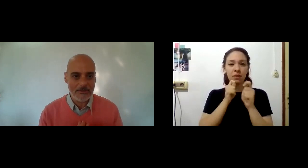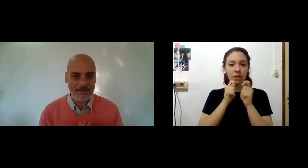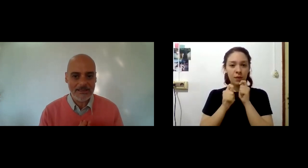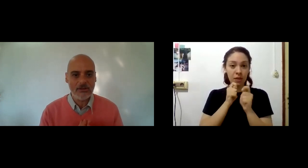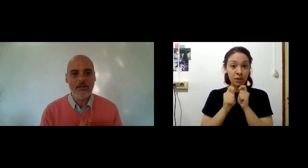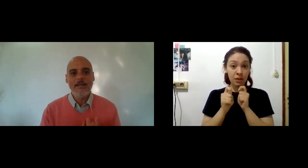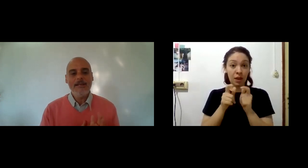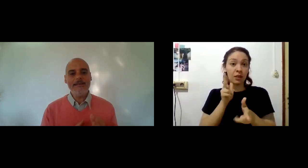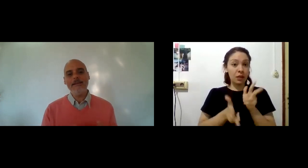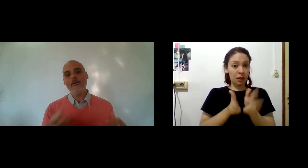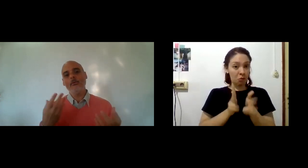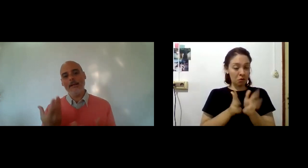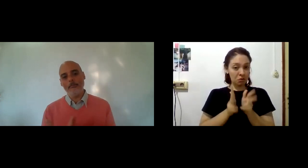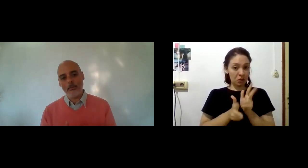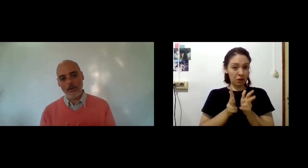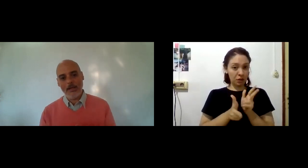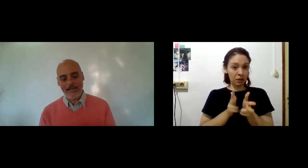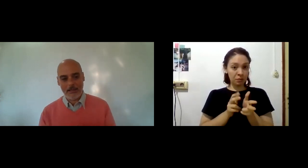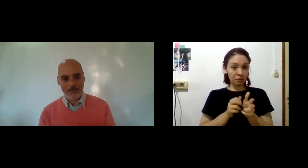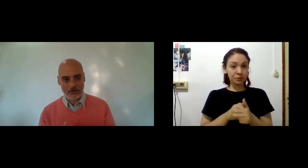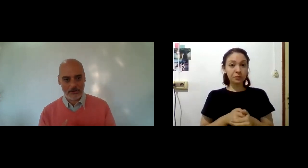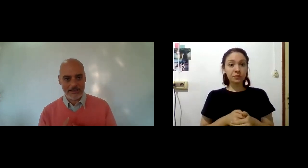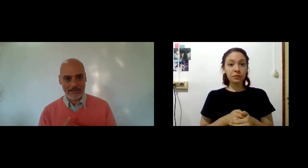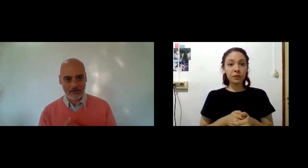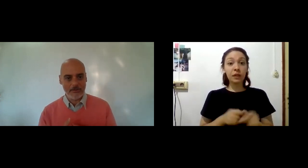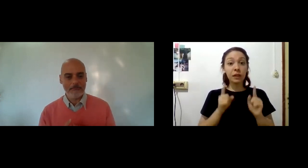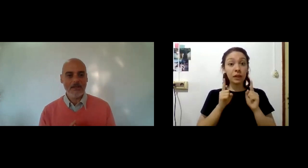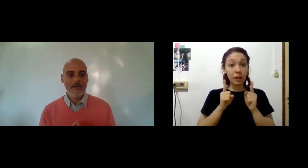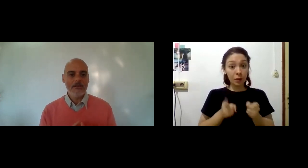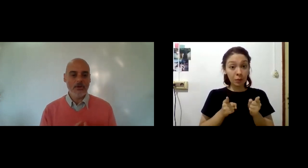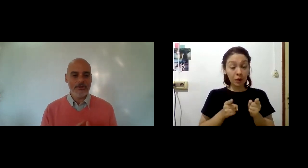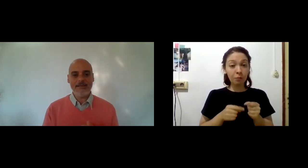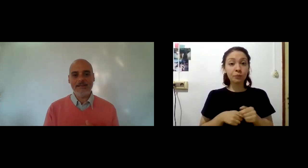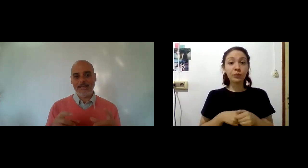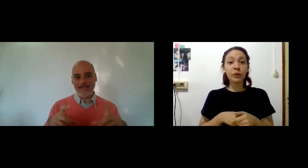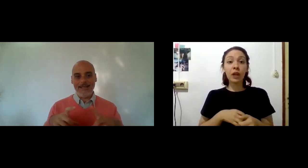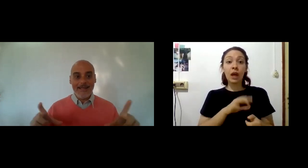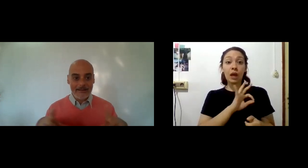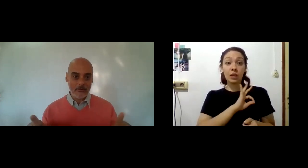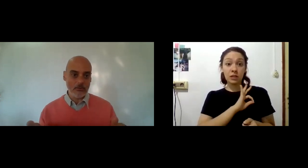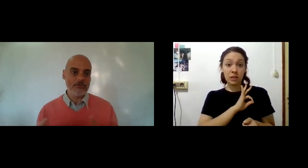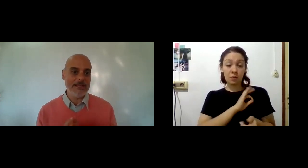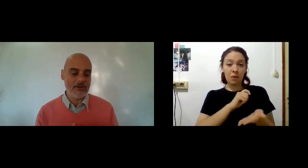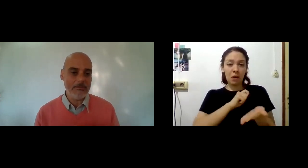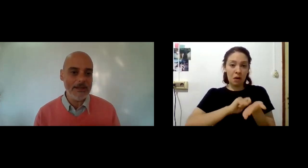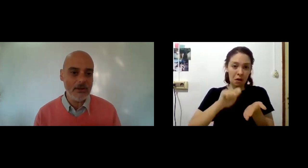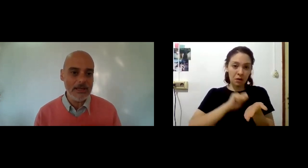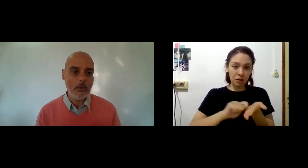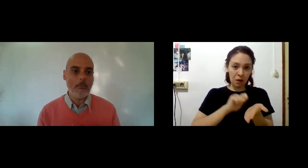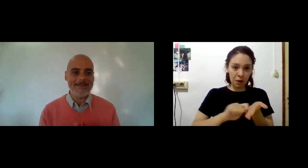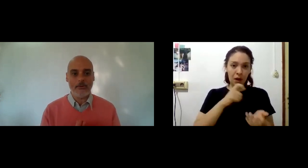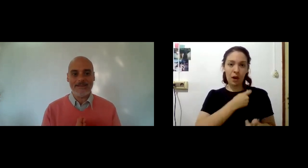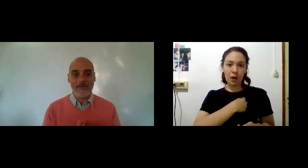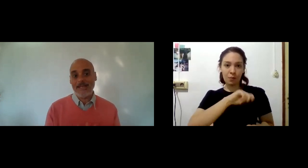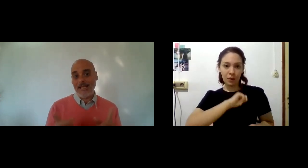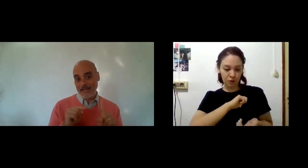con problemas en esto, y una prueba en español, escrito, donde tienen que leer un texto en español y